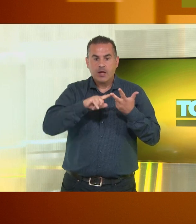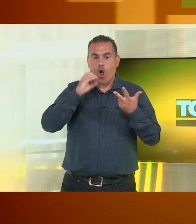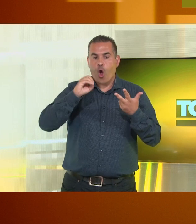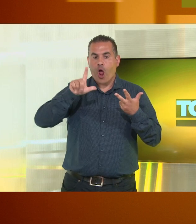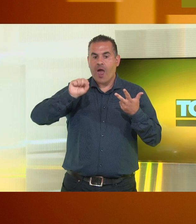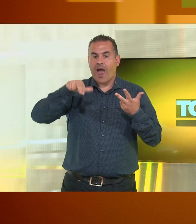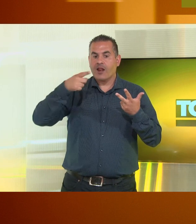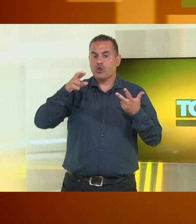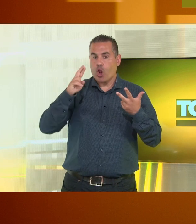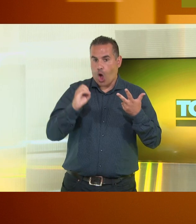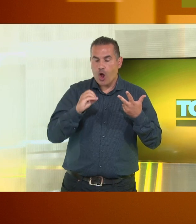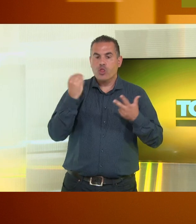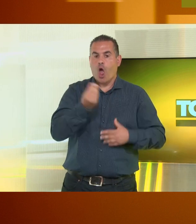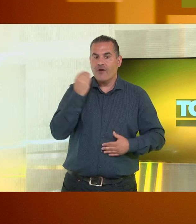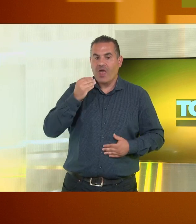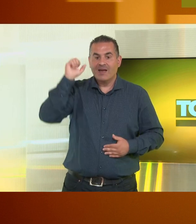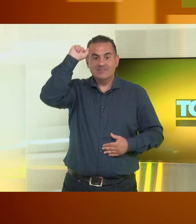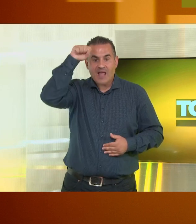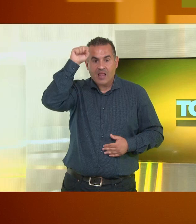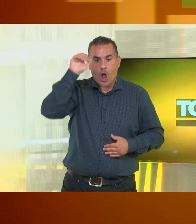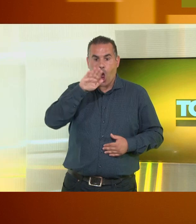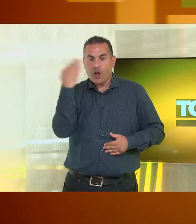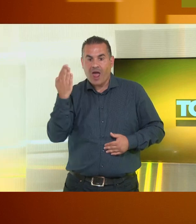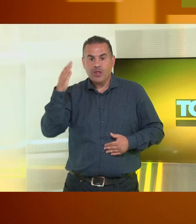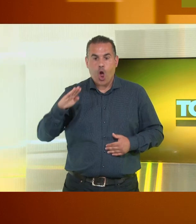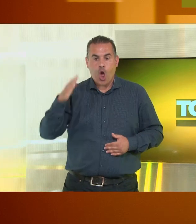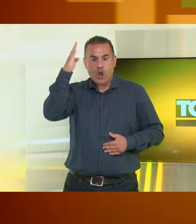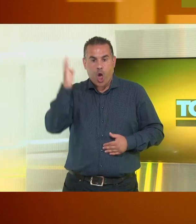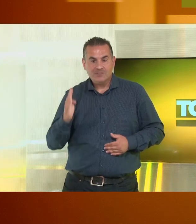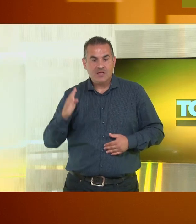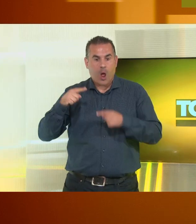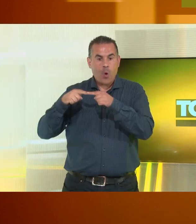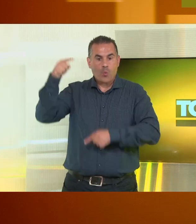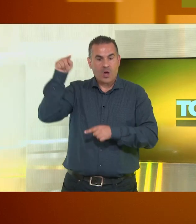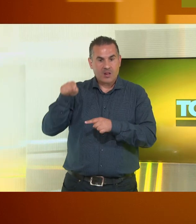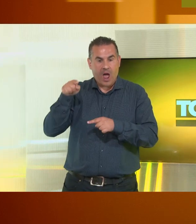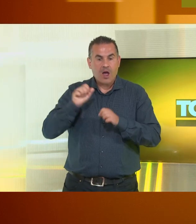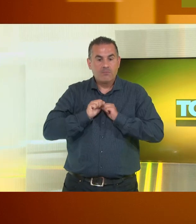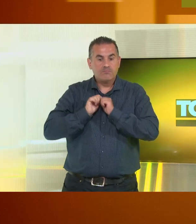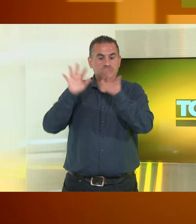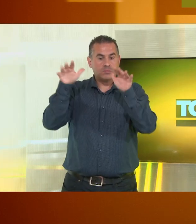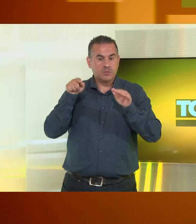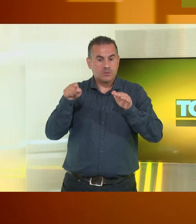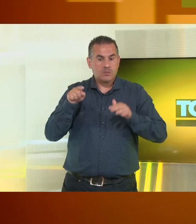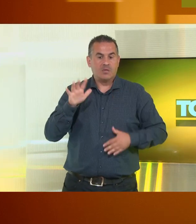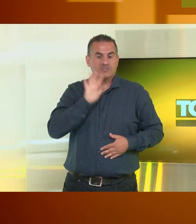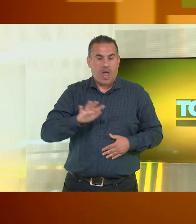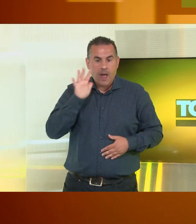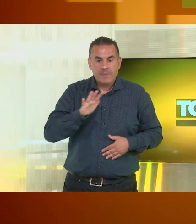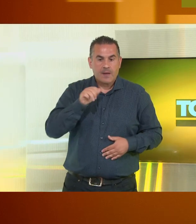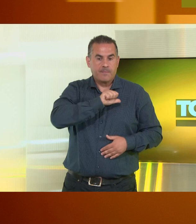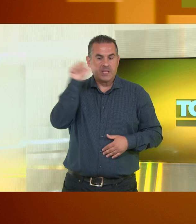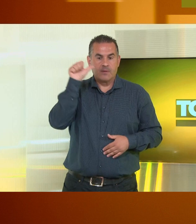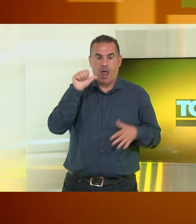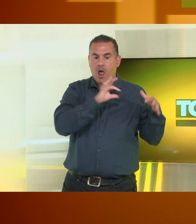stato convocato un tavolo tecnico regionale per analizzare la situazione e le eventuali azioni da adottare per contenere il fenomeno. Per affrontare